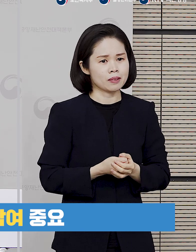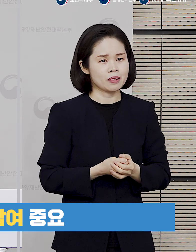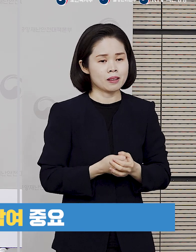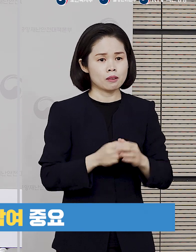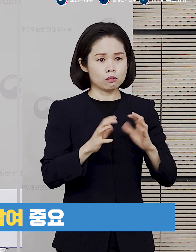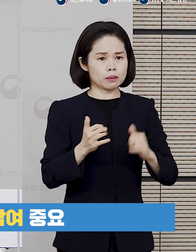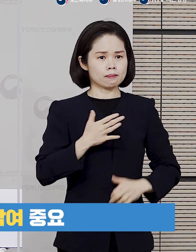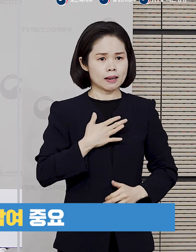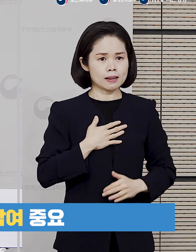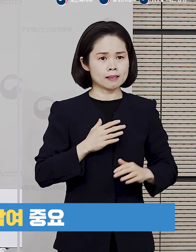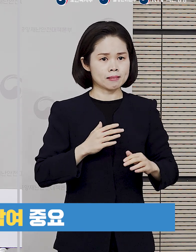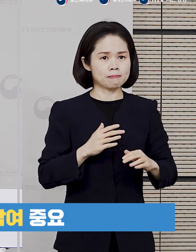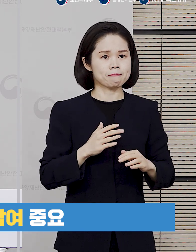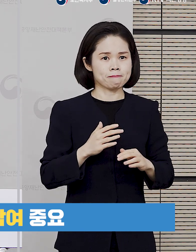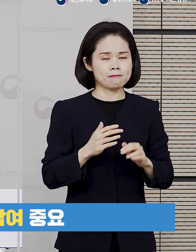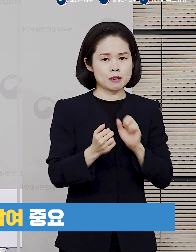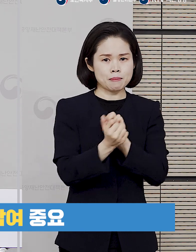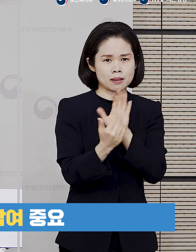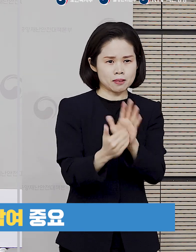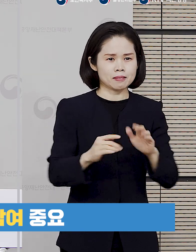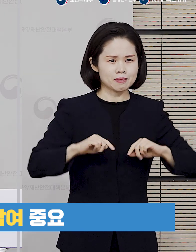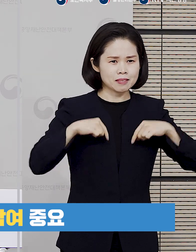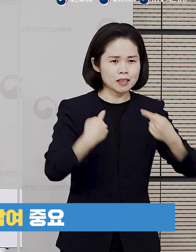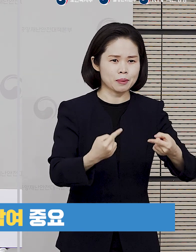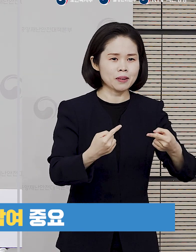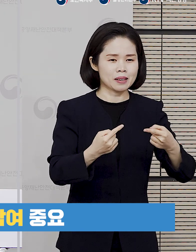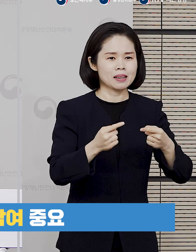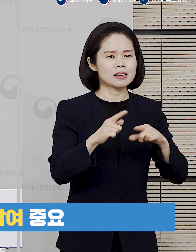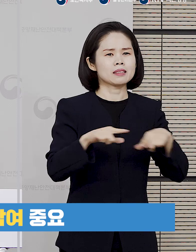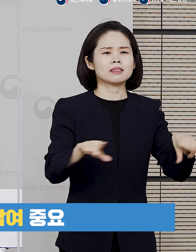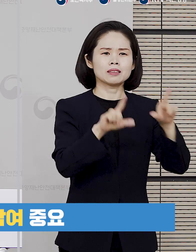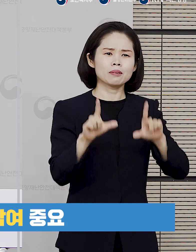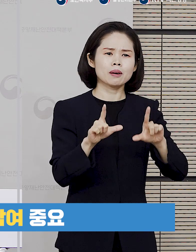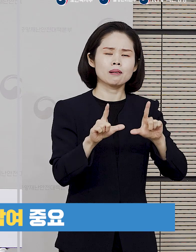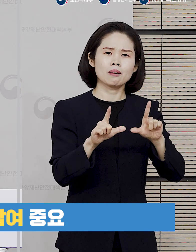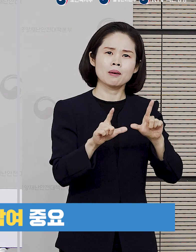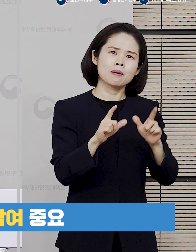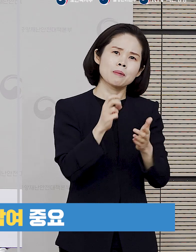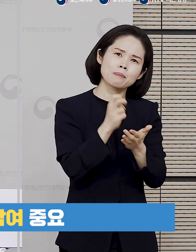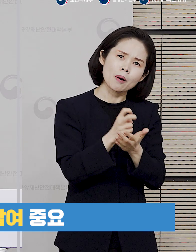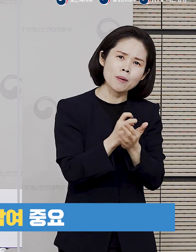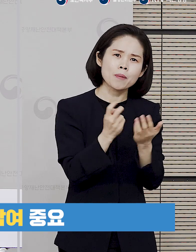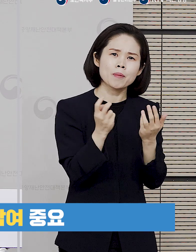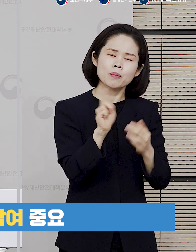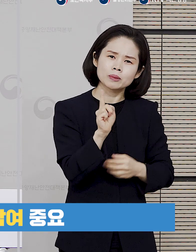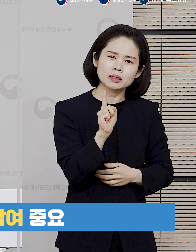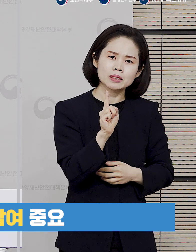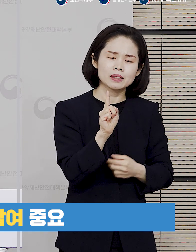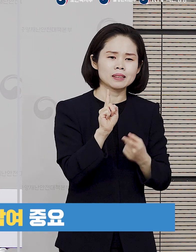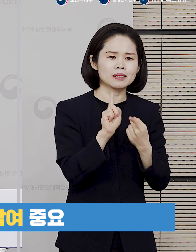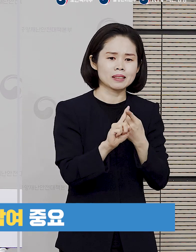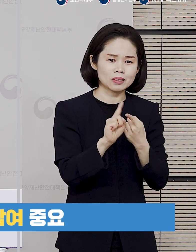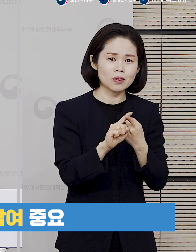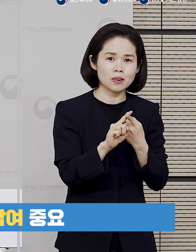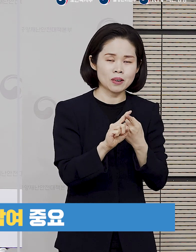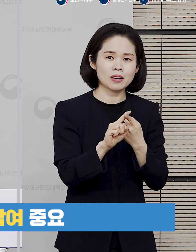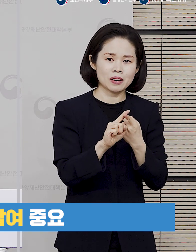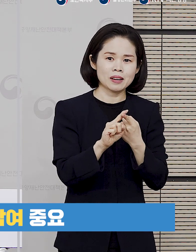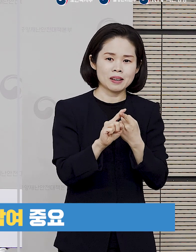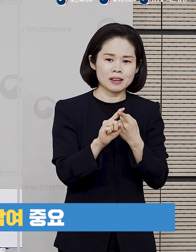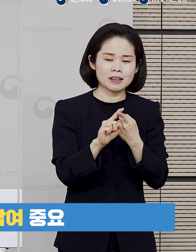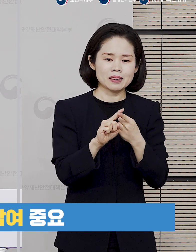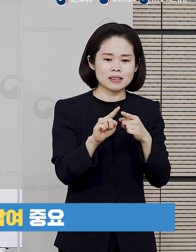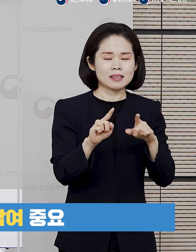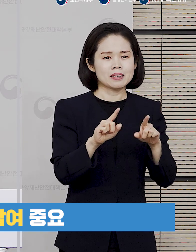참여하셔서 우리가 함께 지켜야 되는 일상생활의 새로운 규범이 무엇인지 결국 생활 방역에